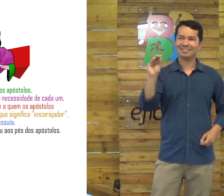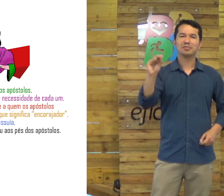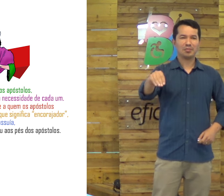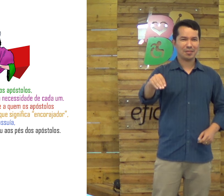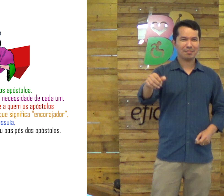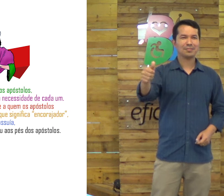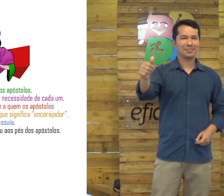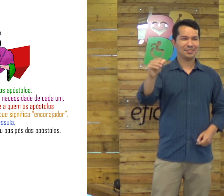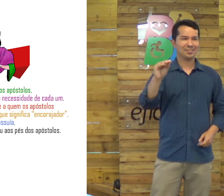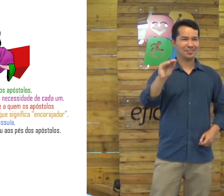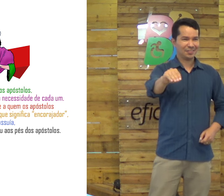Colocavam?